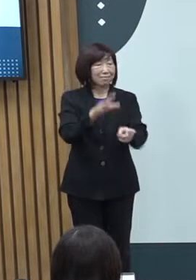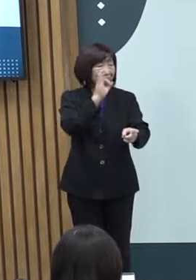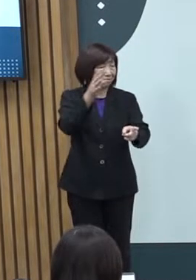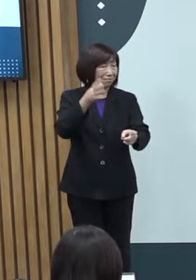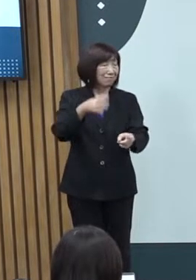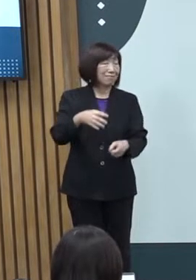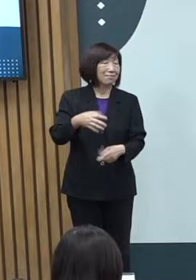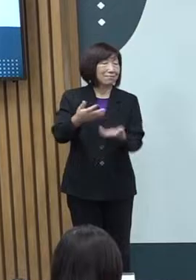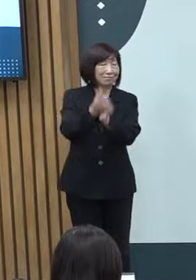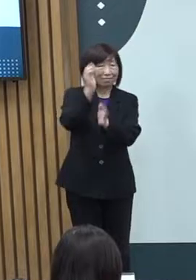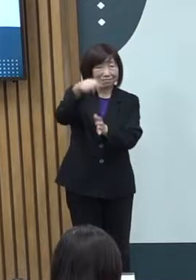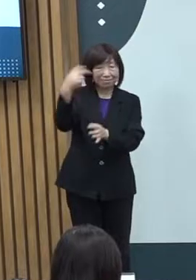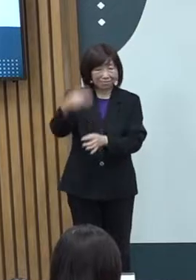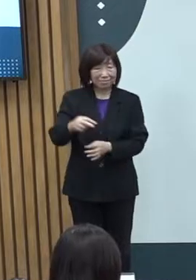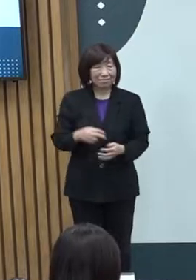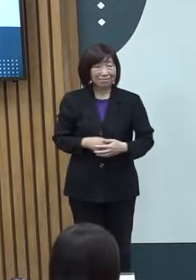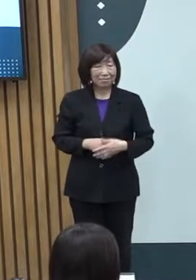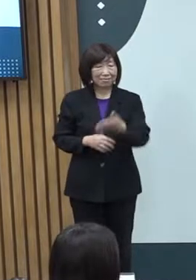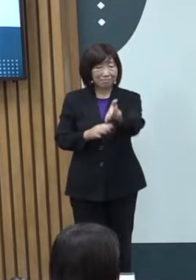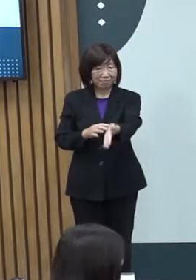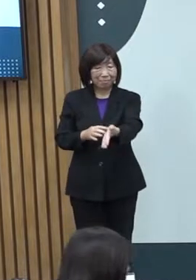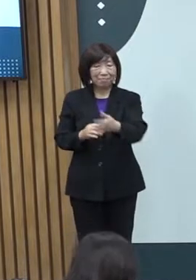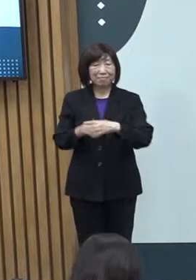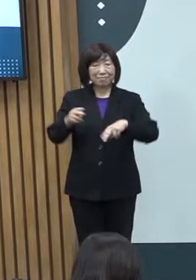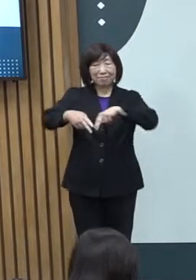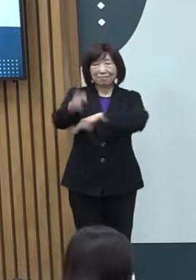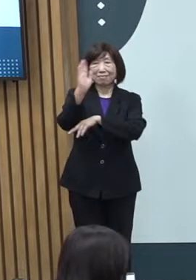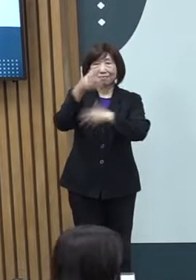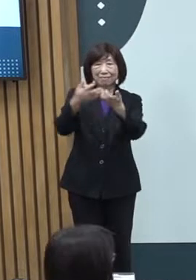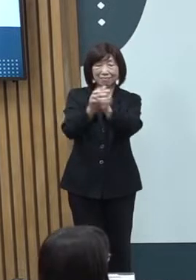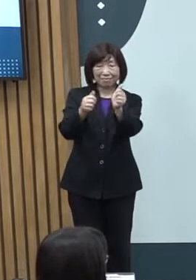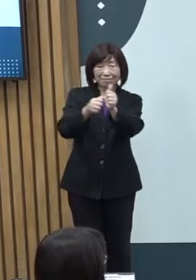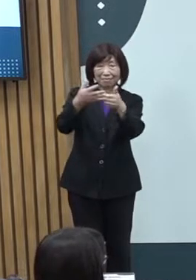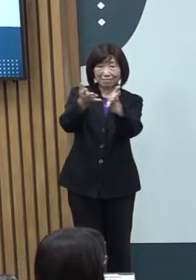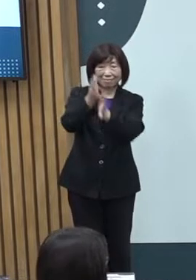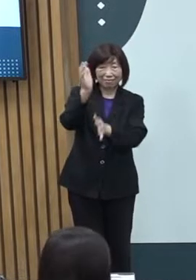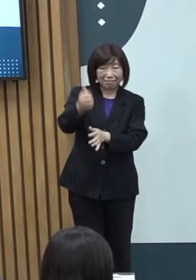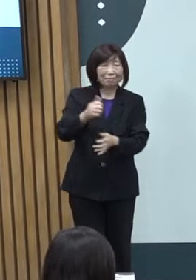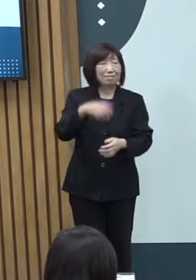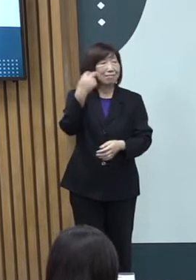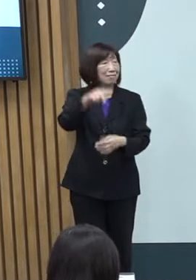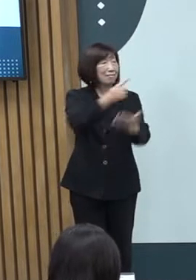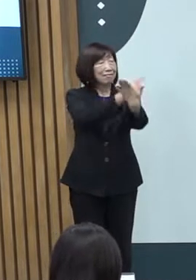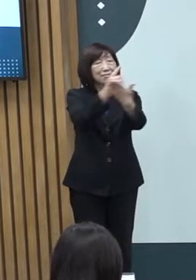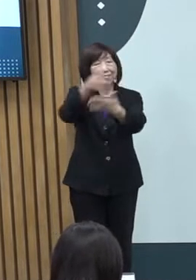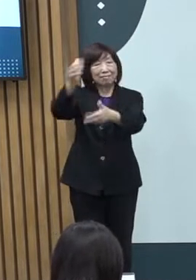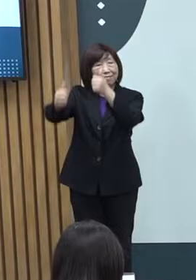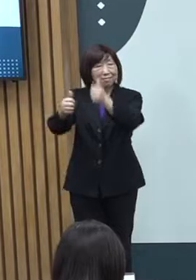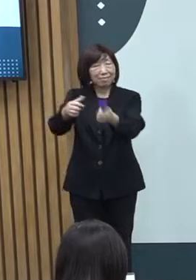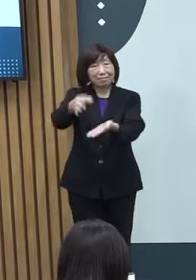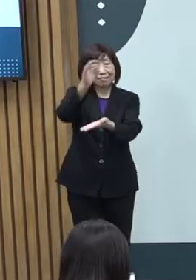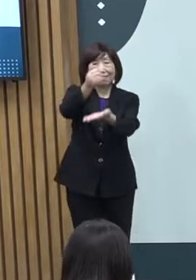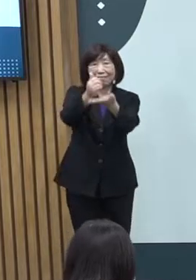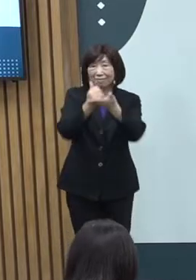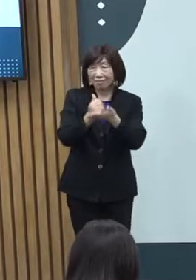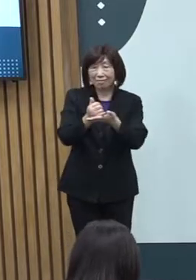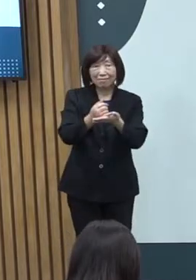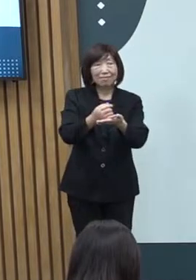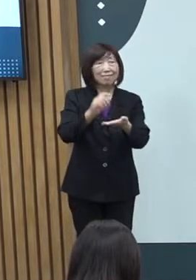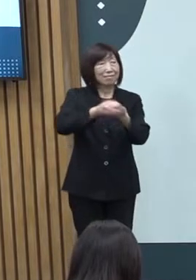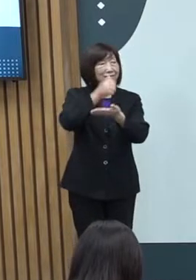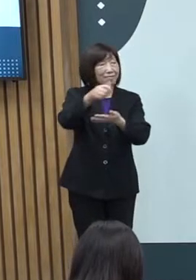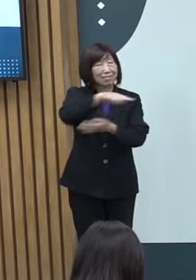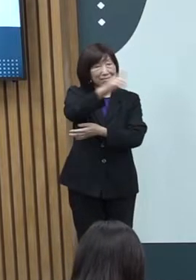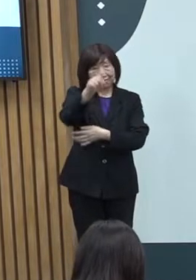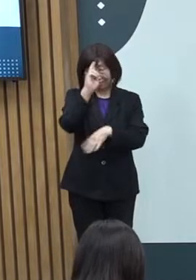长，还有我们稽征行政组的陈副组长，还有各位长官、各位贵宾以及媒体朋友，大